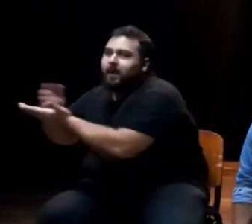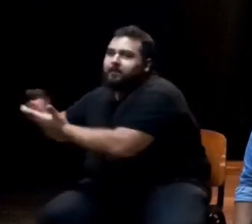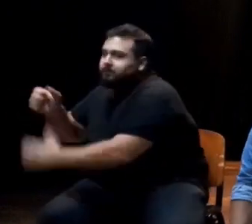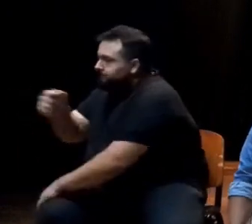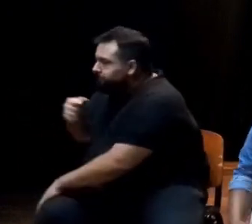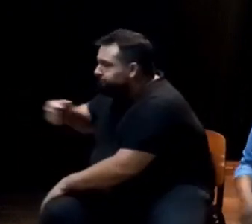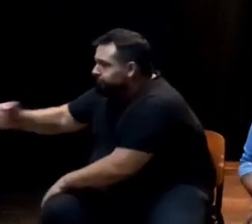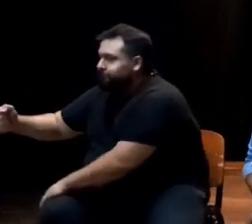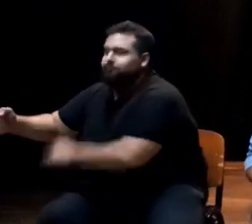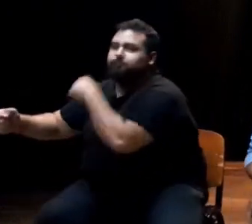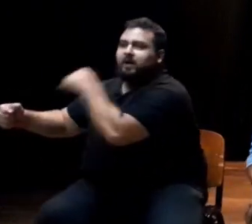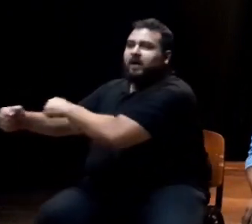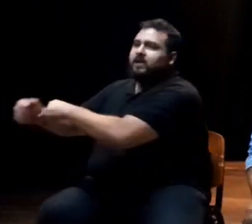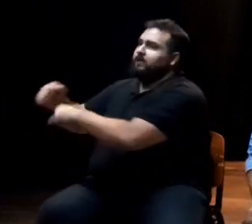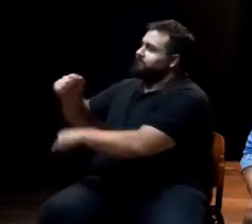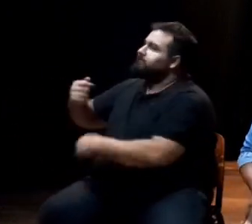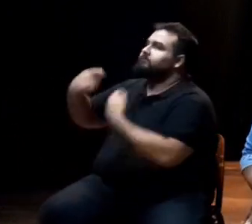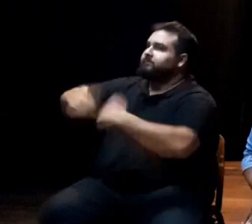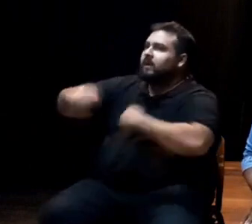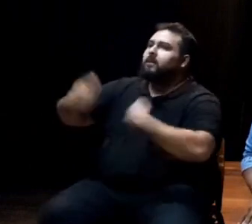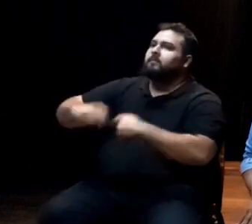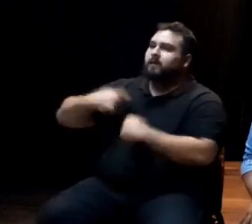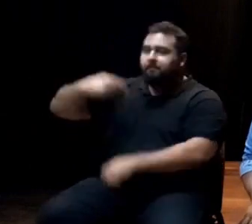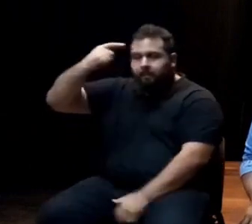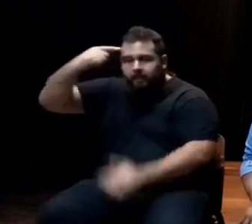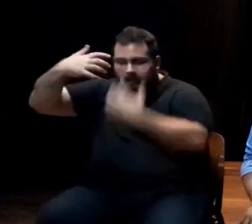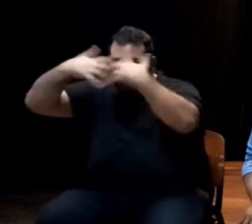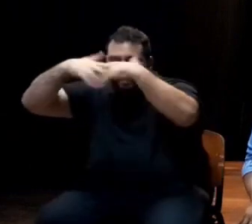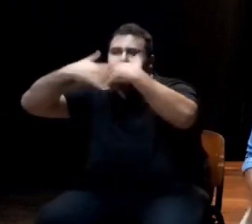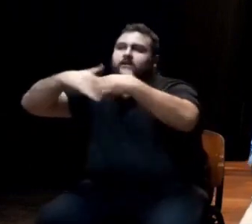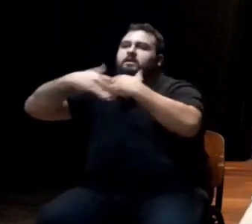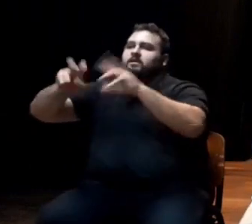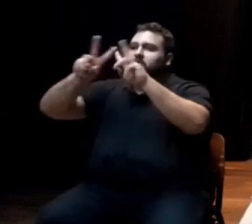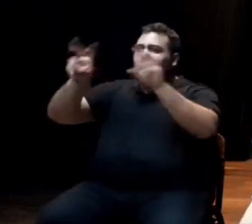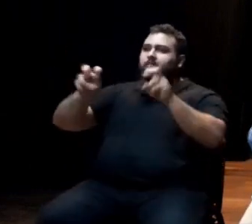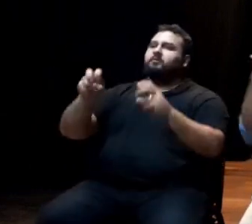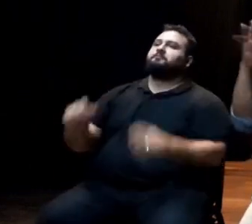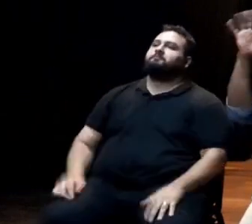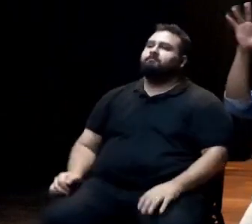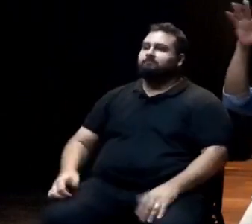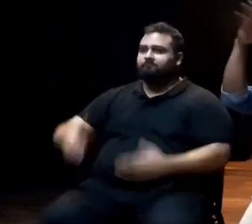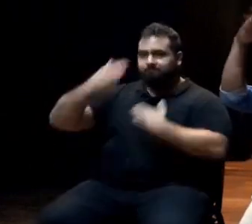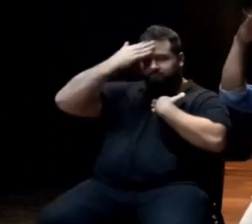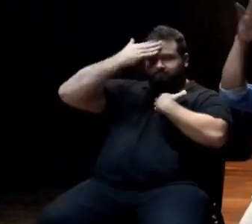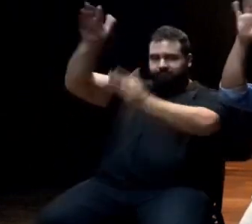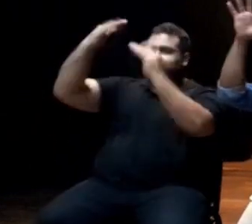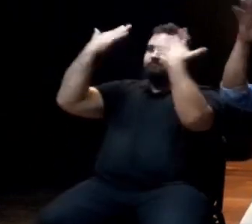E pensar outros tipos de acessibilidade também, né? Muito obrigado, gente. Valeu.